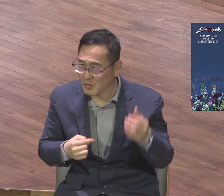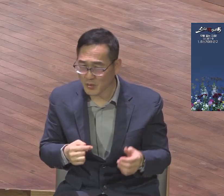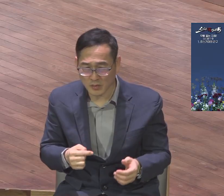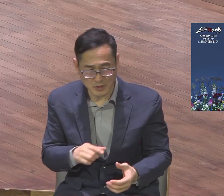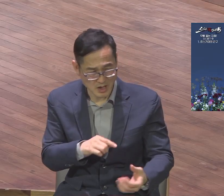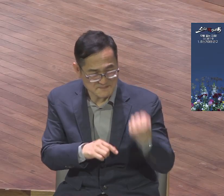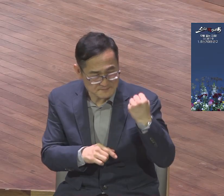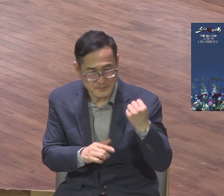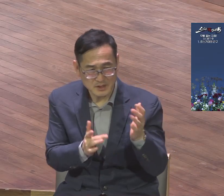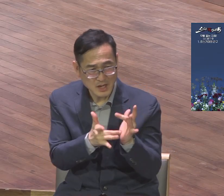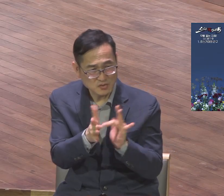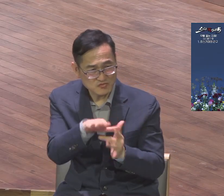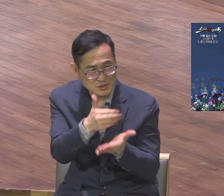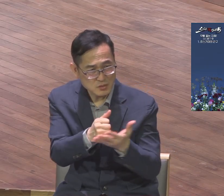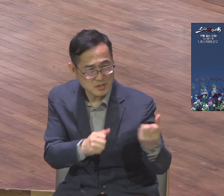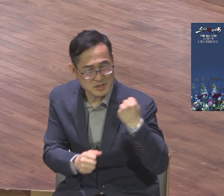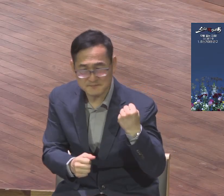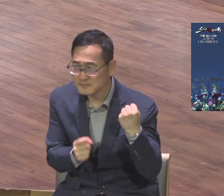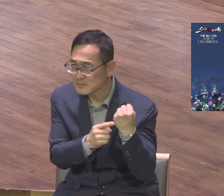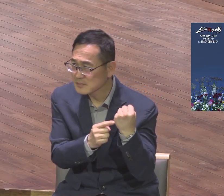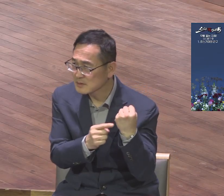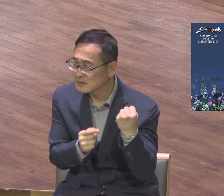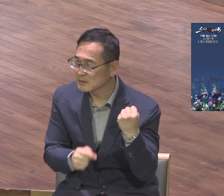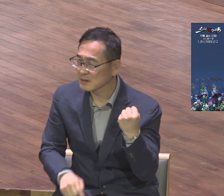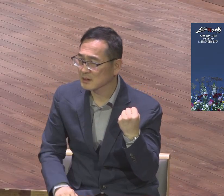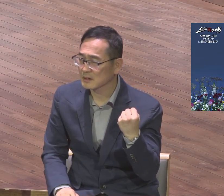당했구나. 이 고백 후에